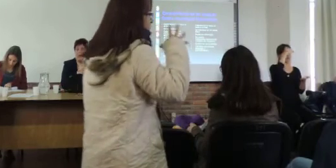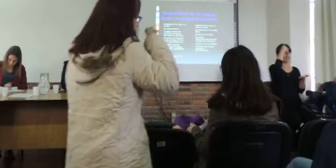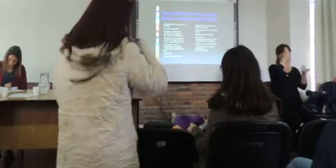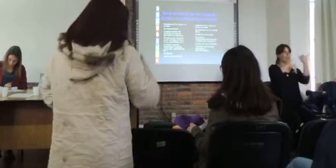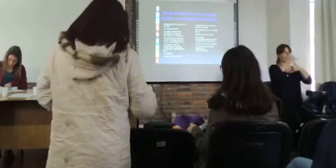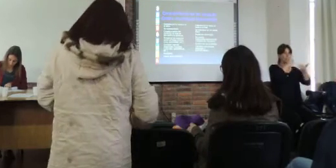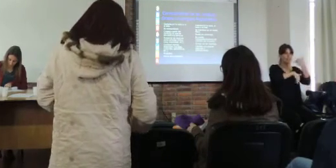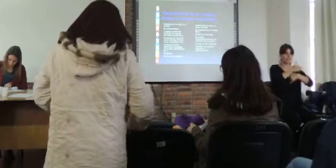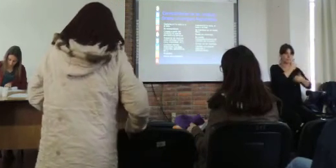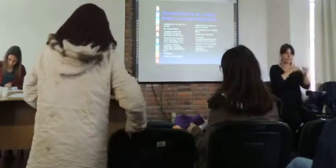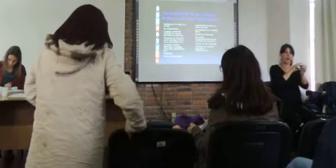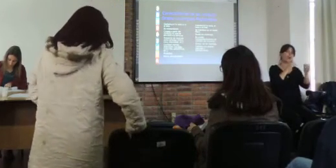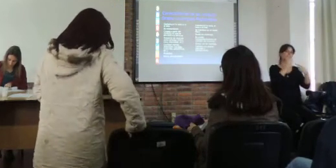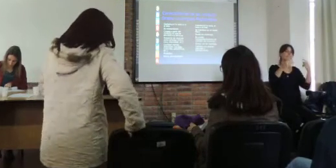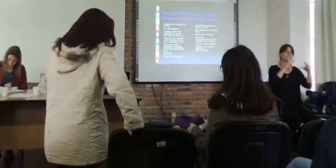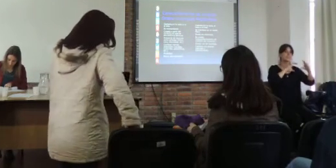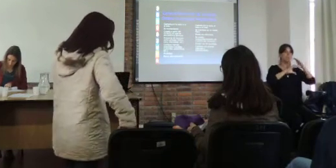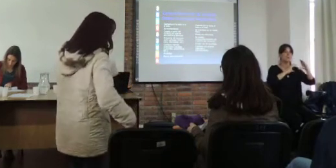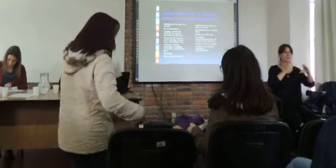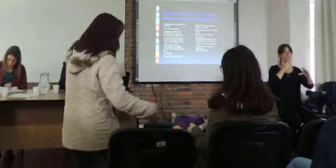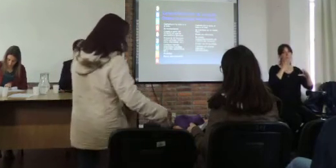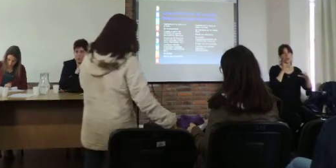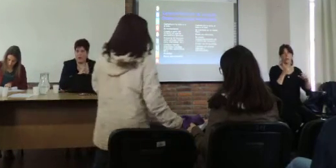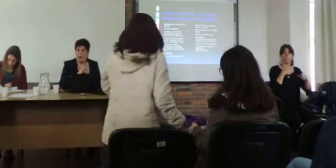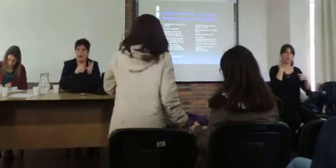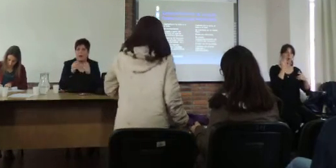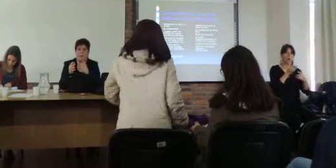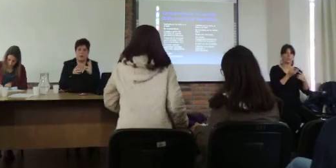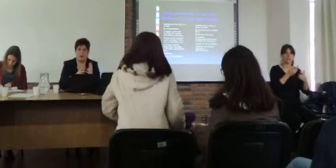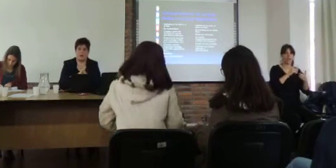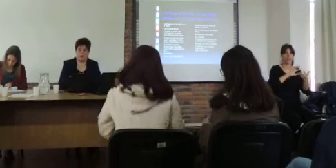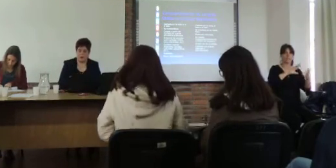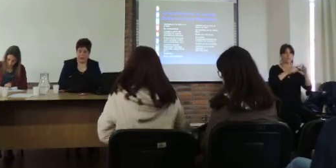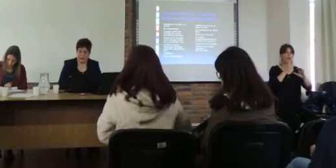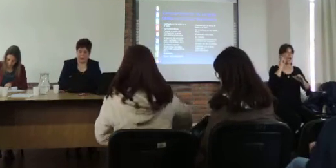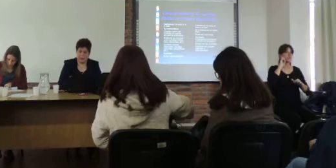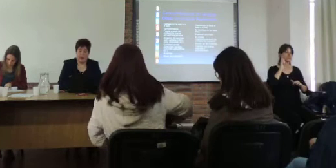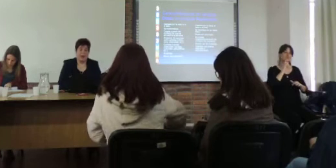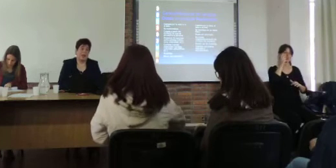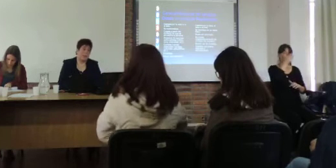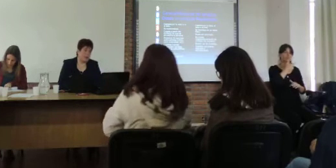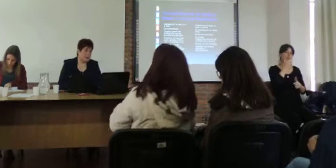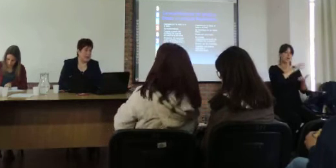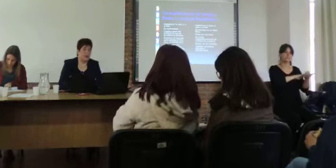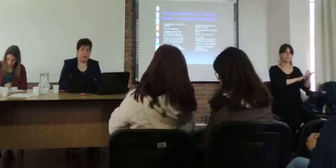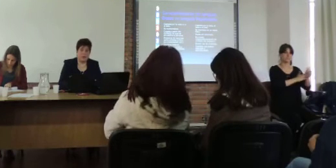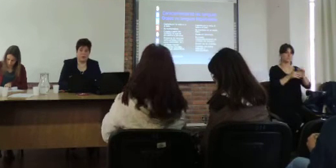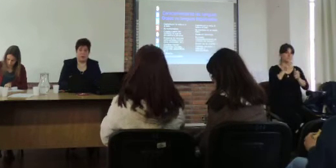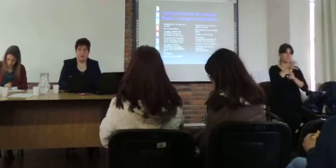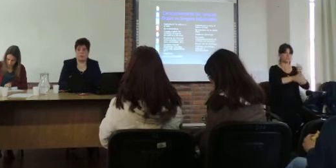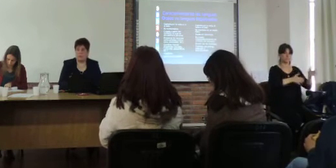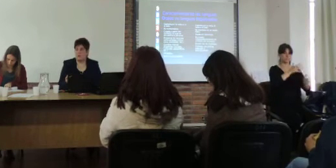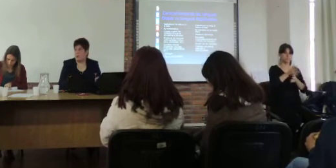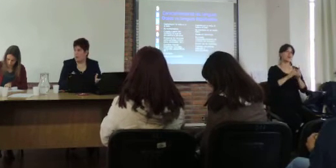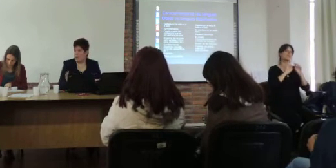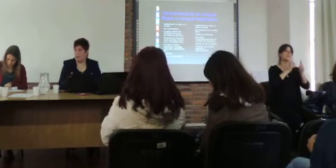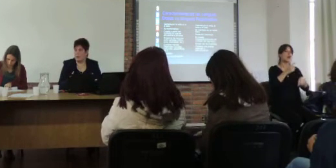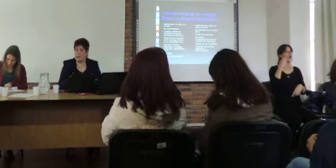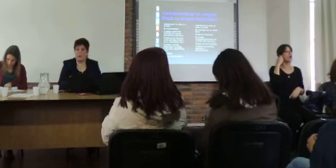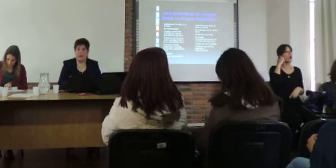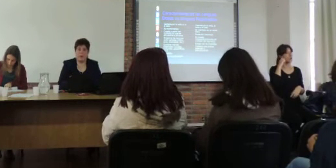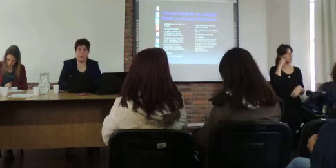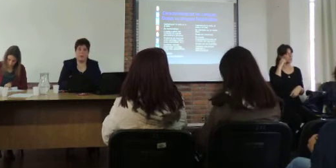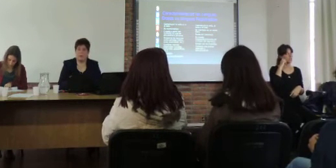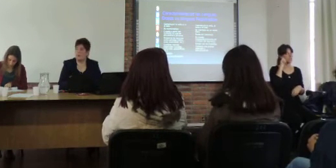comunicación que tenemos para comunicarnos, por ejemplo, en una de las modalidades con las personas sordociegas. y después el oído, que somos los